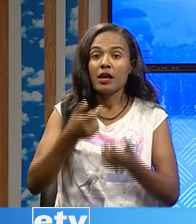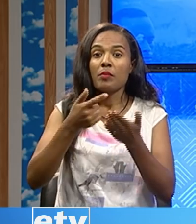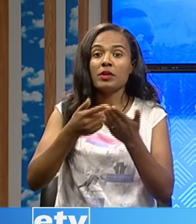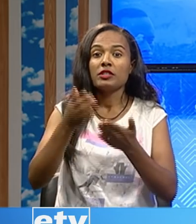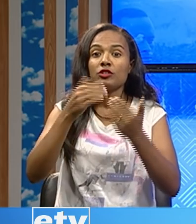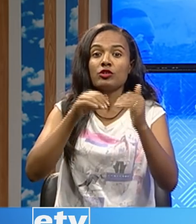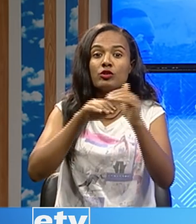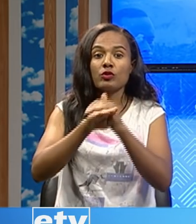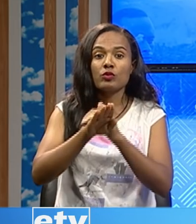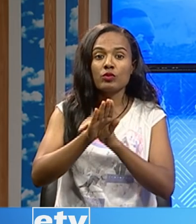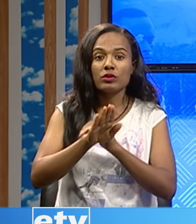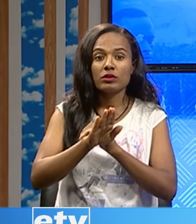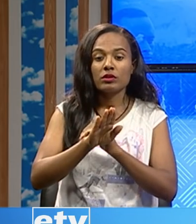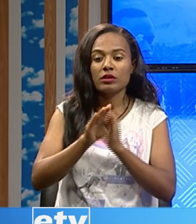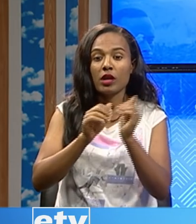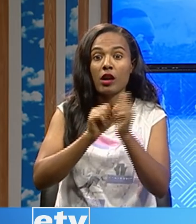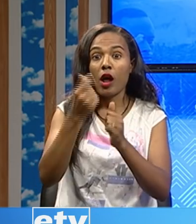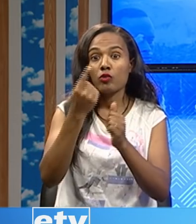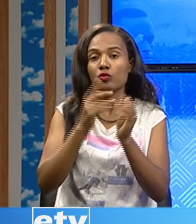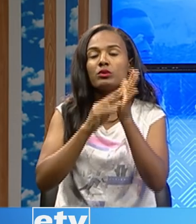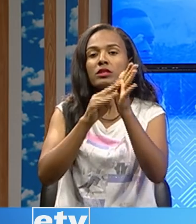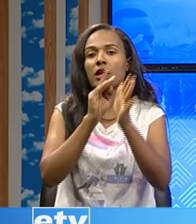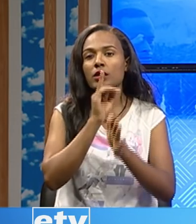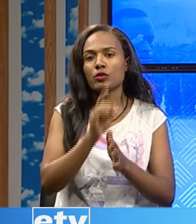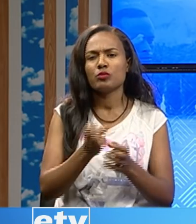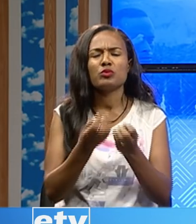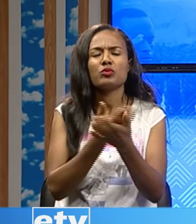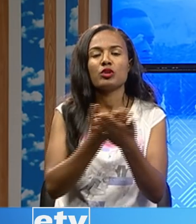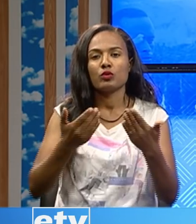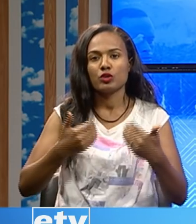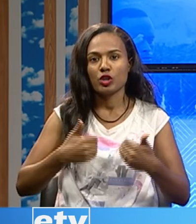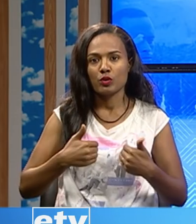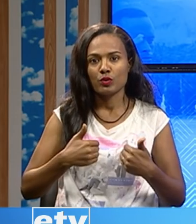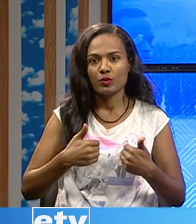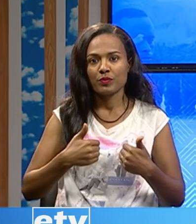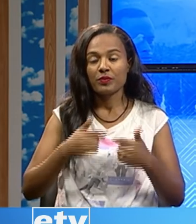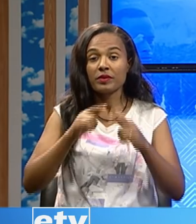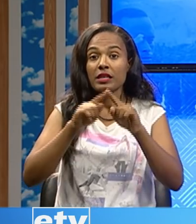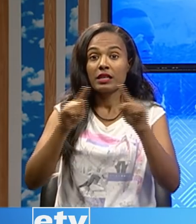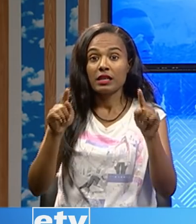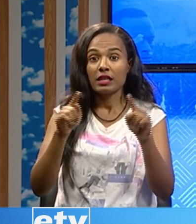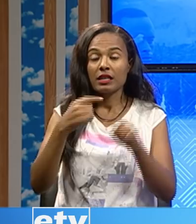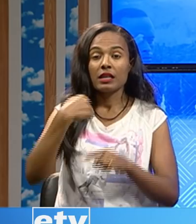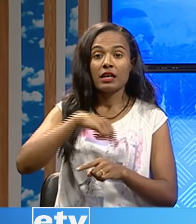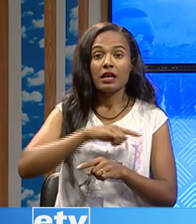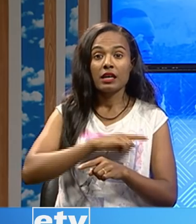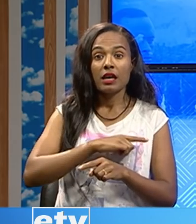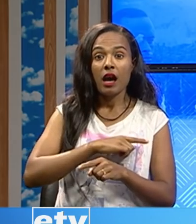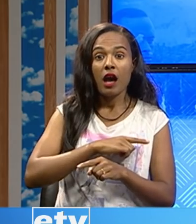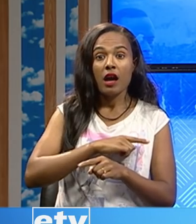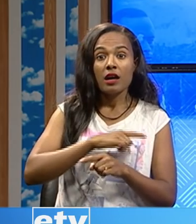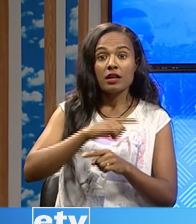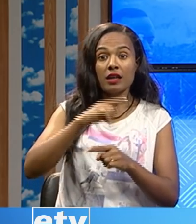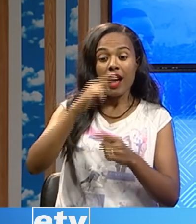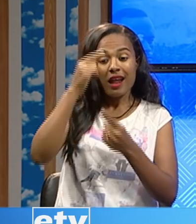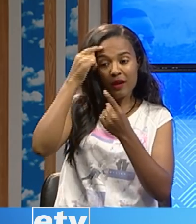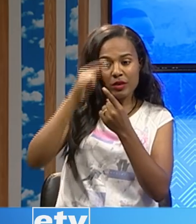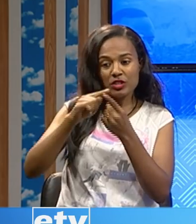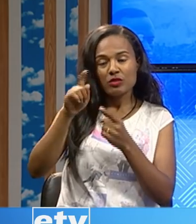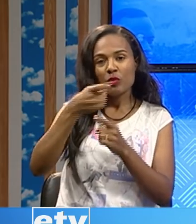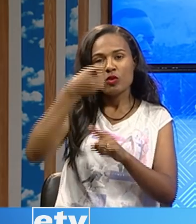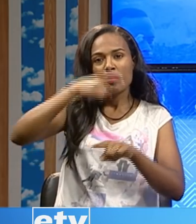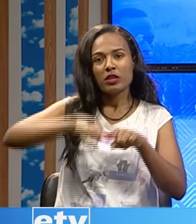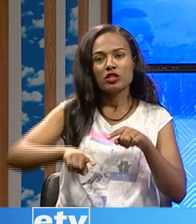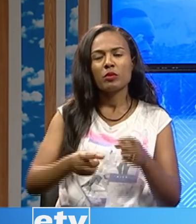ችግር ውስጥ ኢንዱራንስን ይፈጥር ማለት አንዱ ኤግዛምፕል ነው ሌላም ብዙ ነገሮች አሉ ግን እኛ እንደ ኢነሚያችን መሆን ማንችልባቸው ነው በጣም